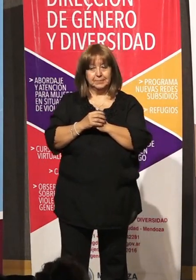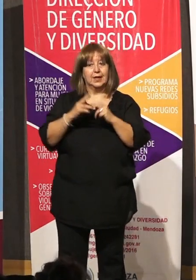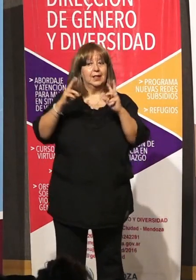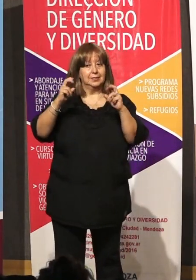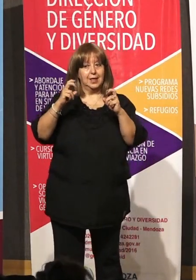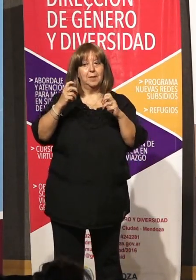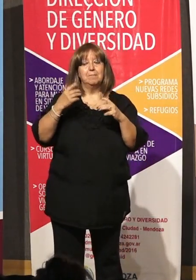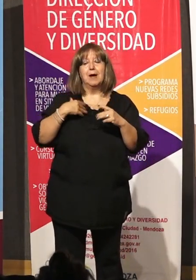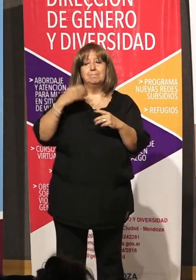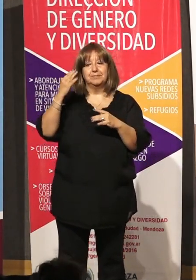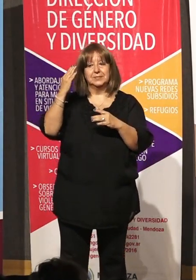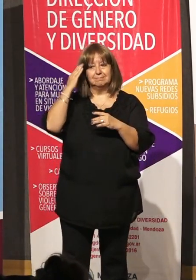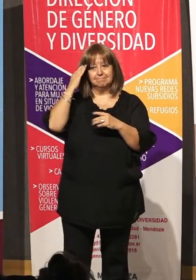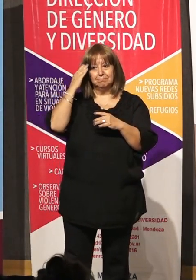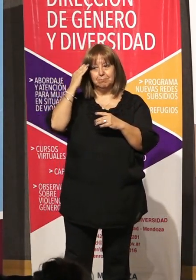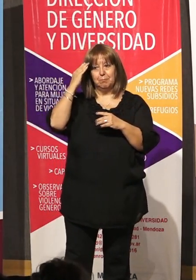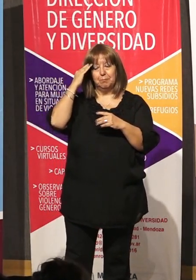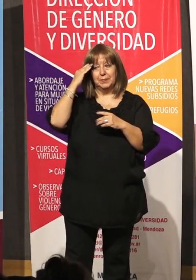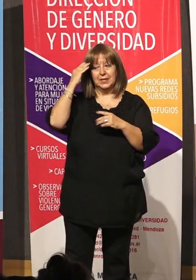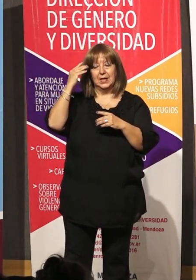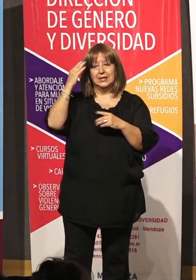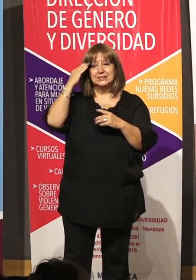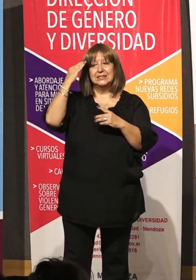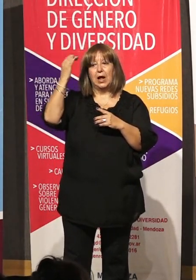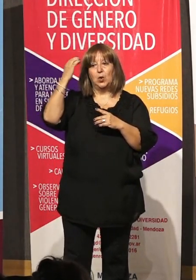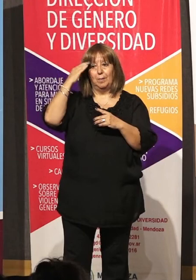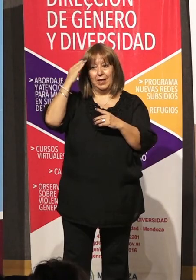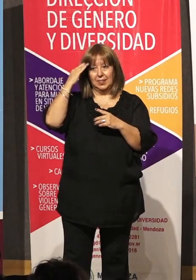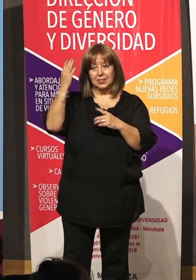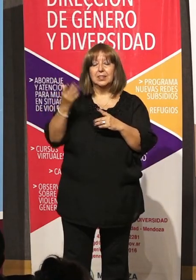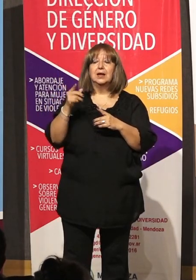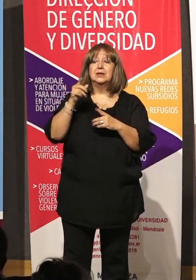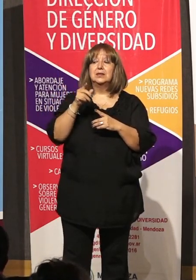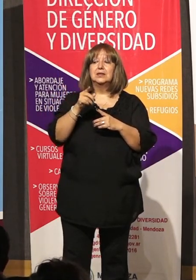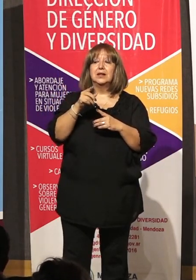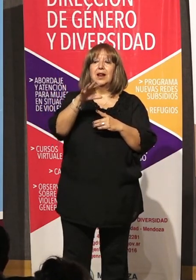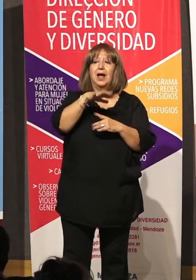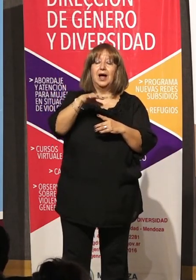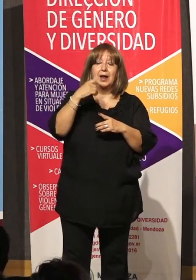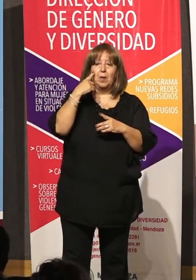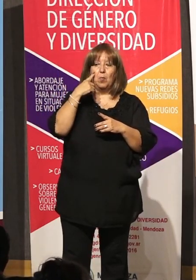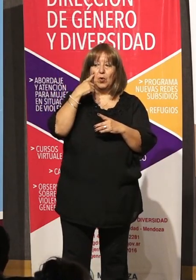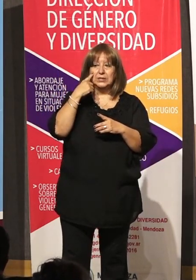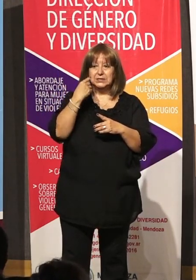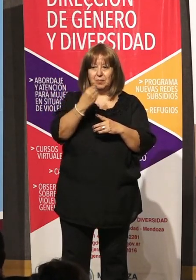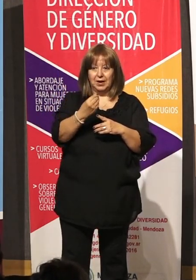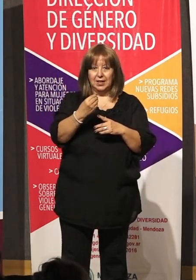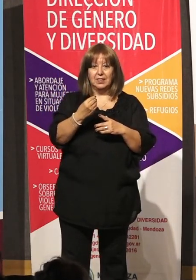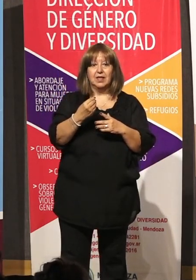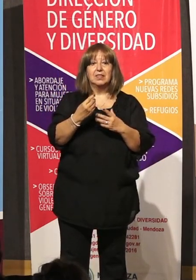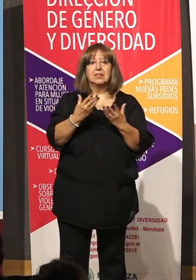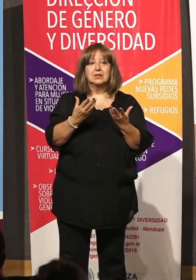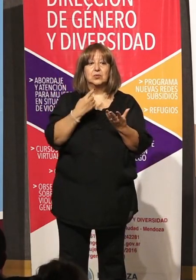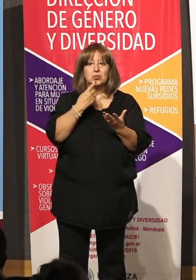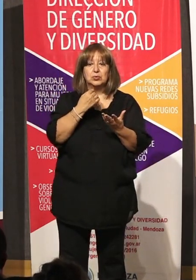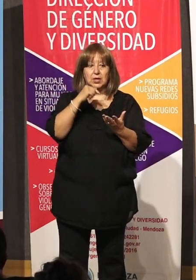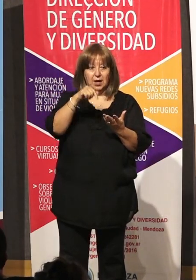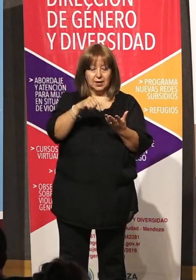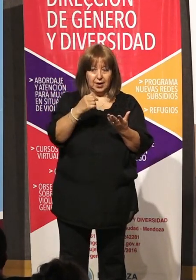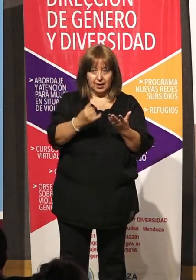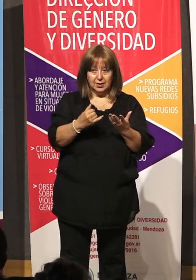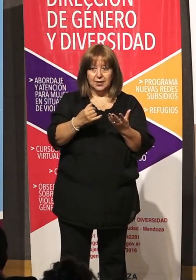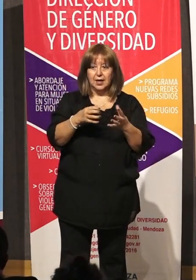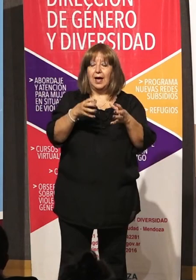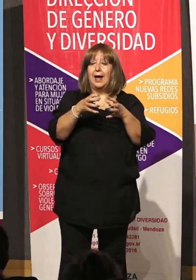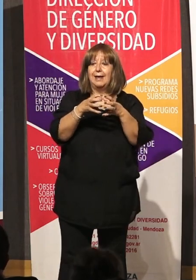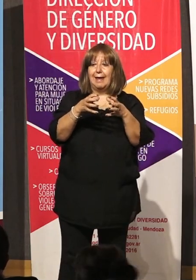tema ultravinculado con lo que estamos hablando. Las áreas municipales, yo no sé si acá hay alguien de área municipal, en general